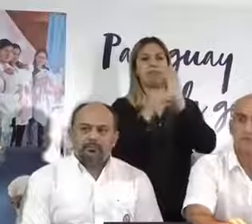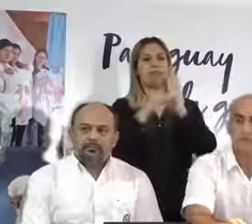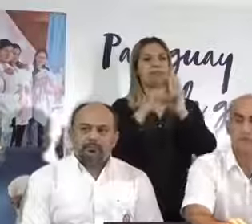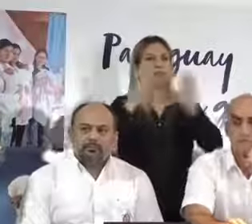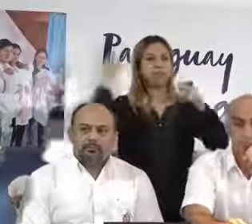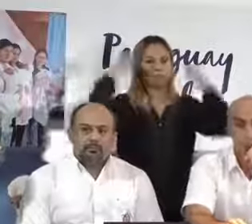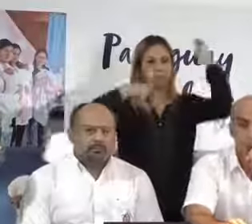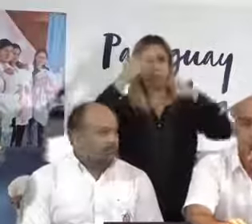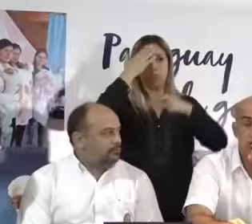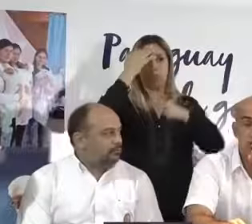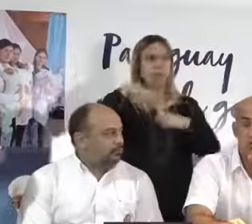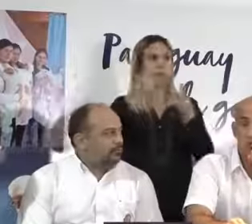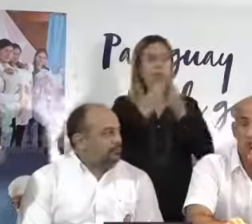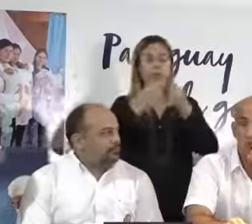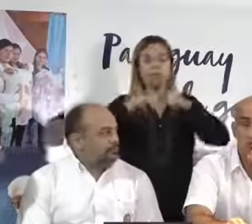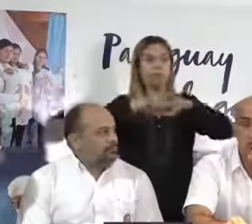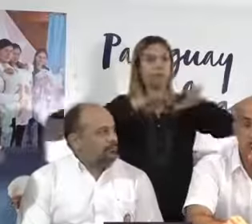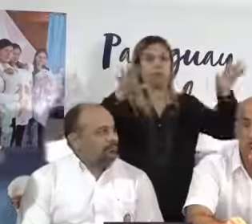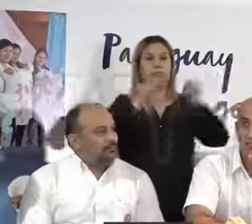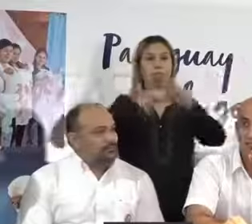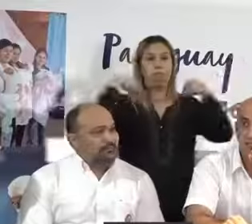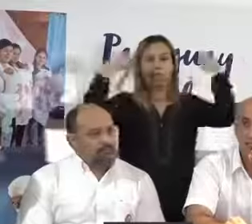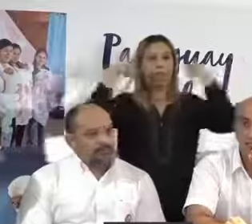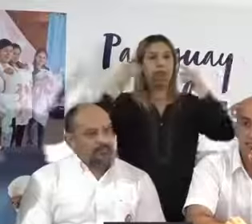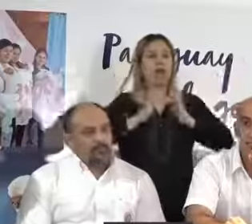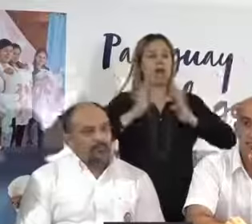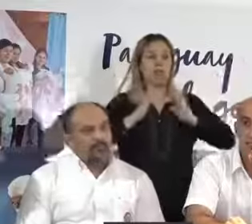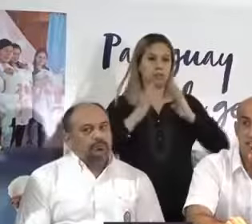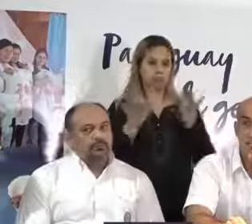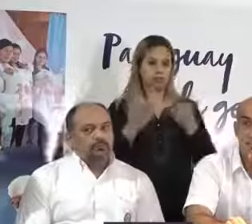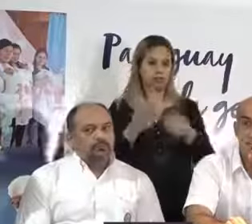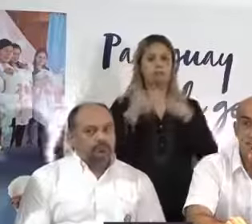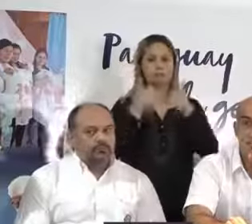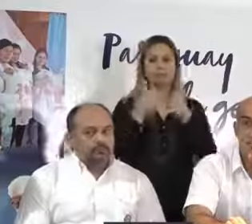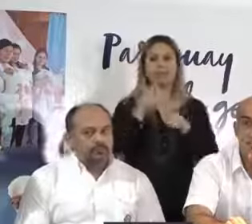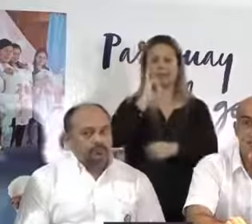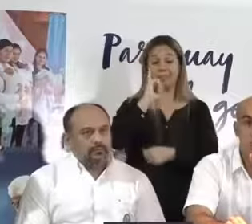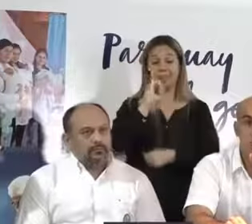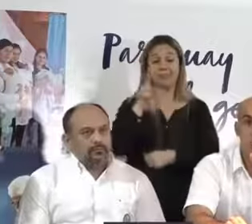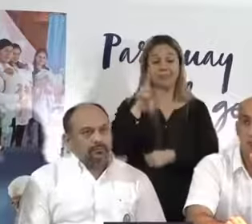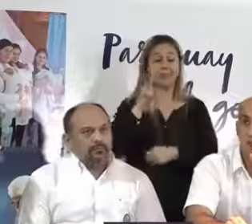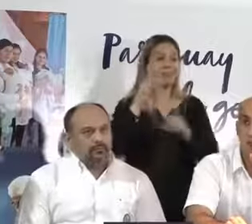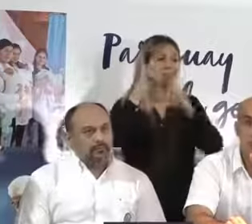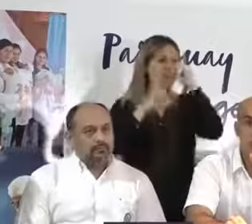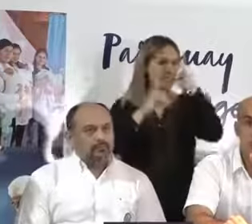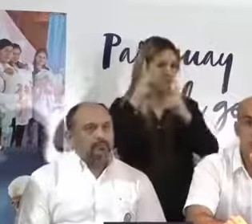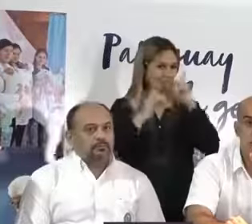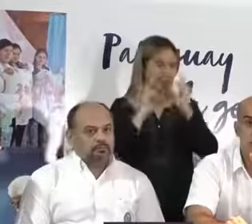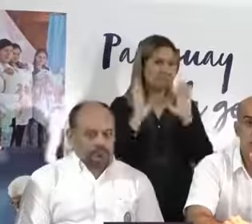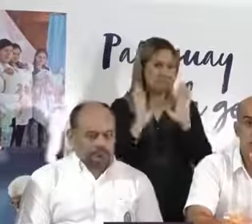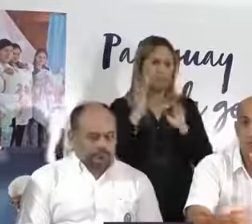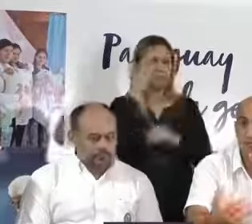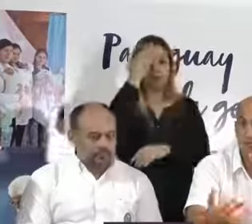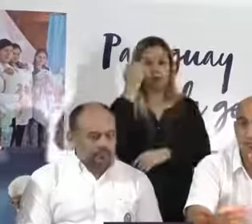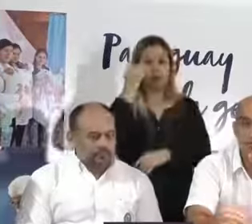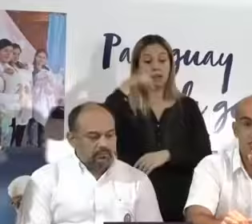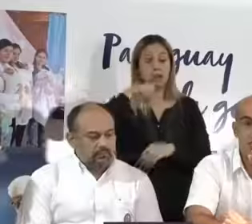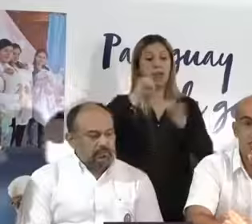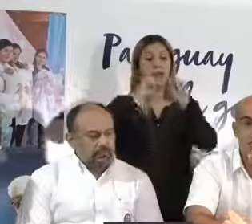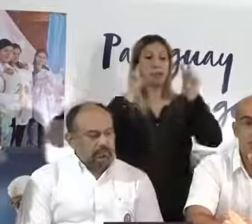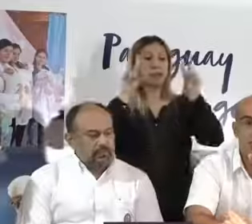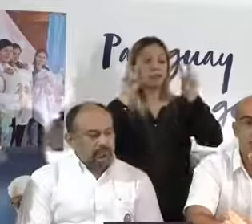psicosis. Sí, yo creo que es un debate interesante que debe darse, porque realmente pone en riesgo en muchas ocasiones, en este